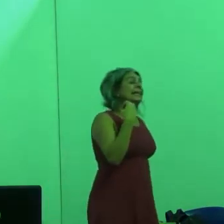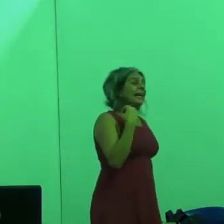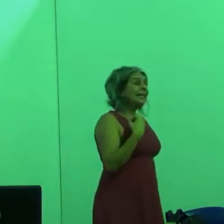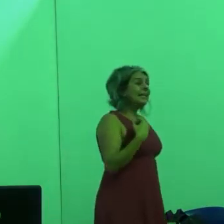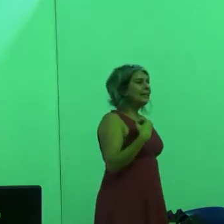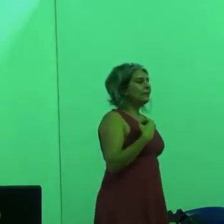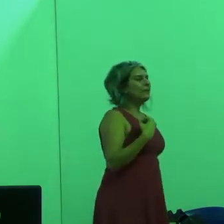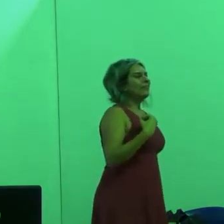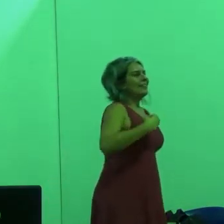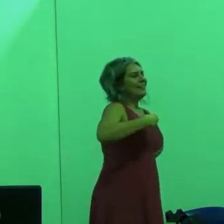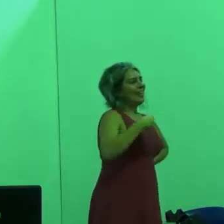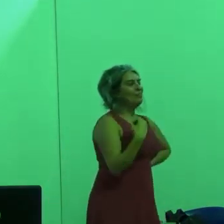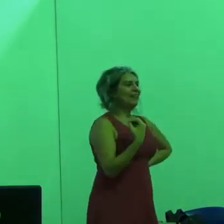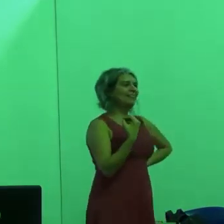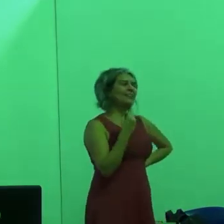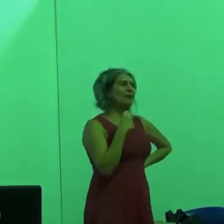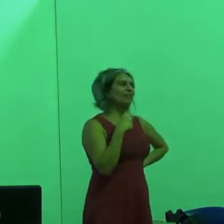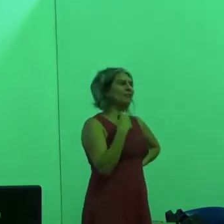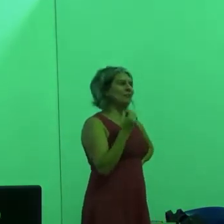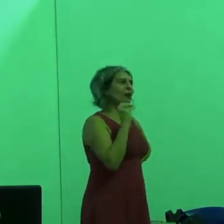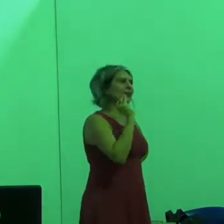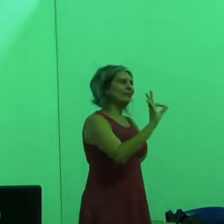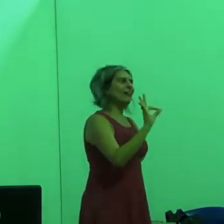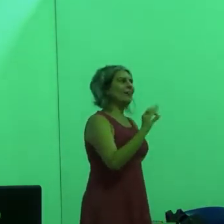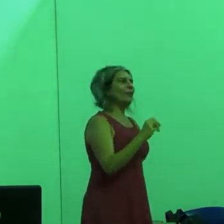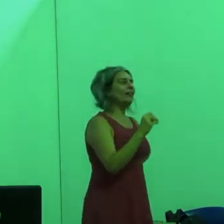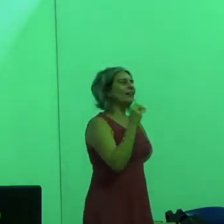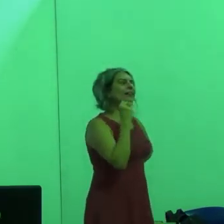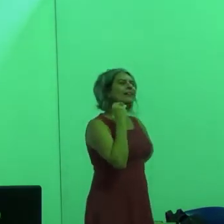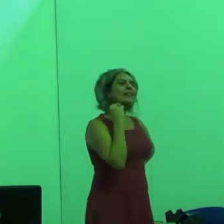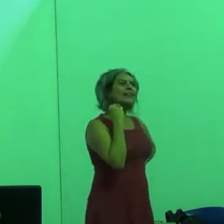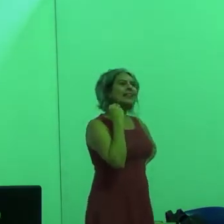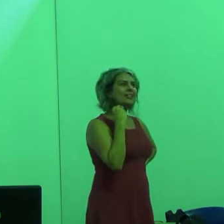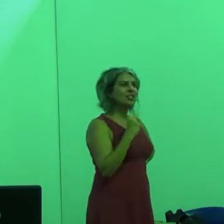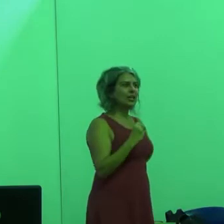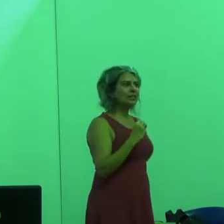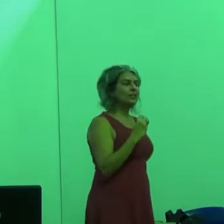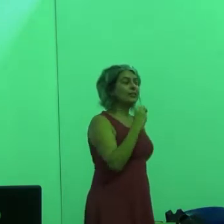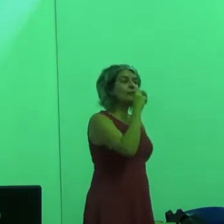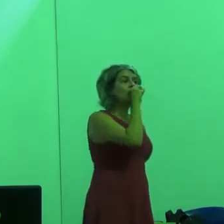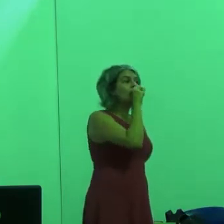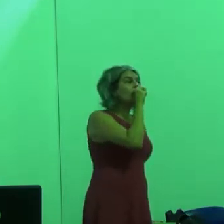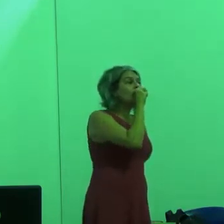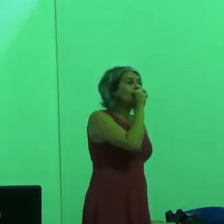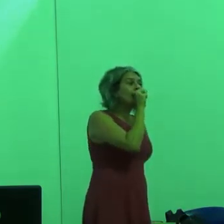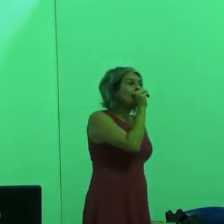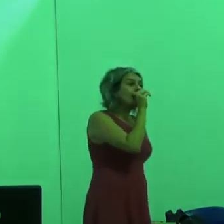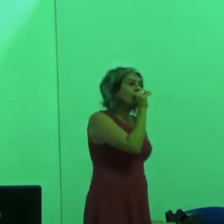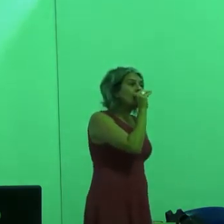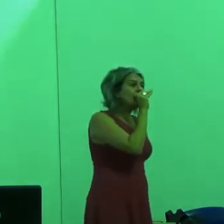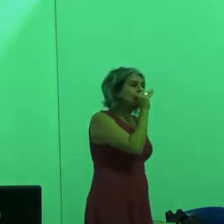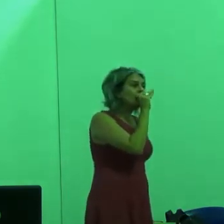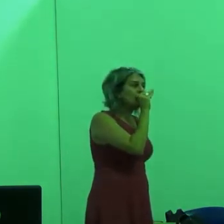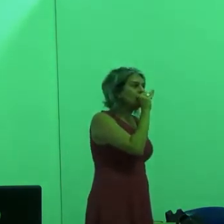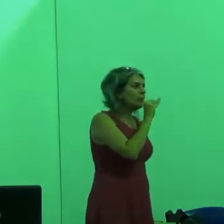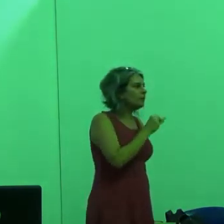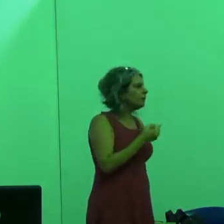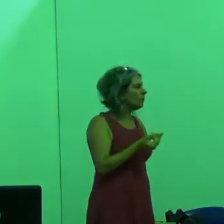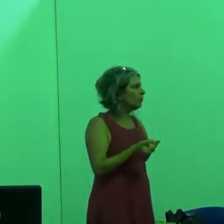aí, é um parênteses que eu ia fazer no final, mas vai agora. Tem gente que fica arrepiada de pensar, mas então, cadê